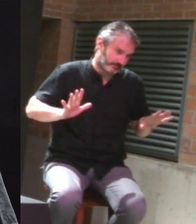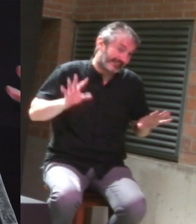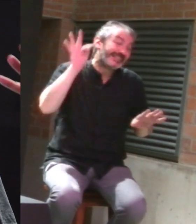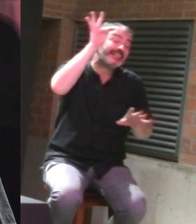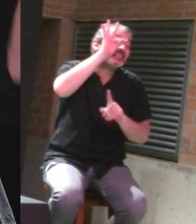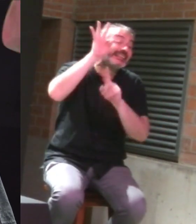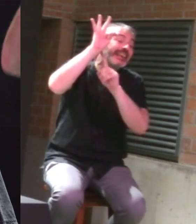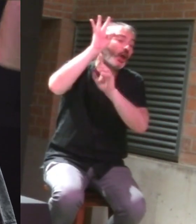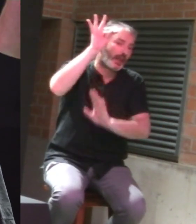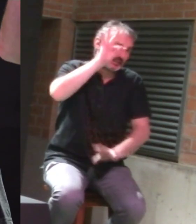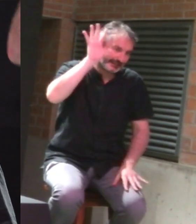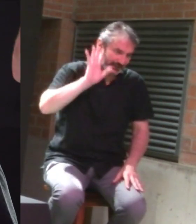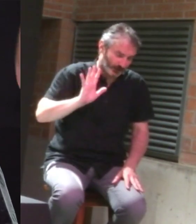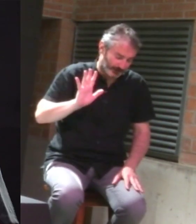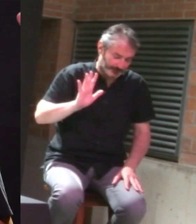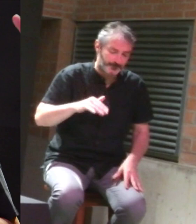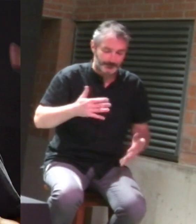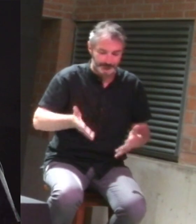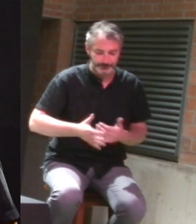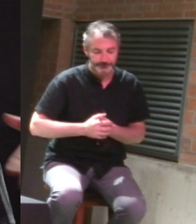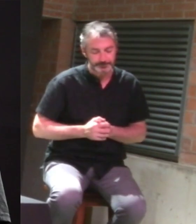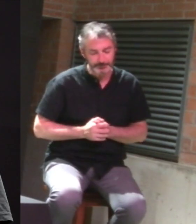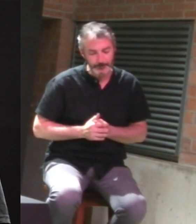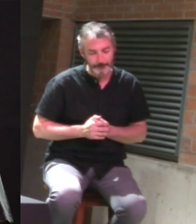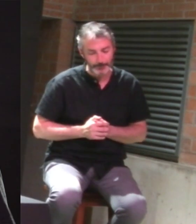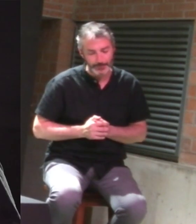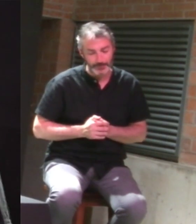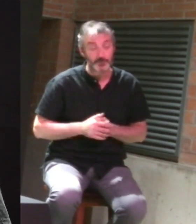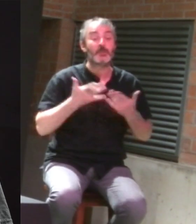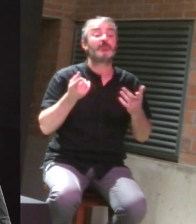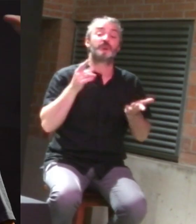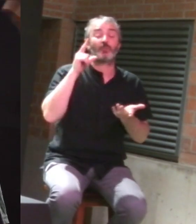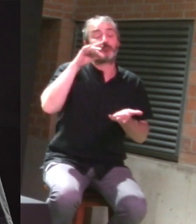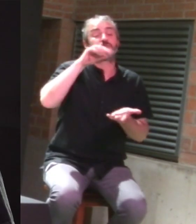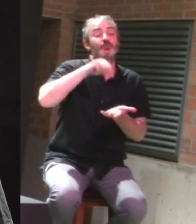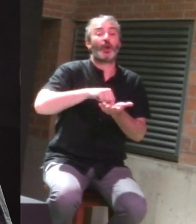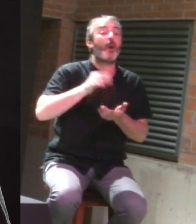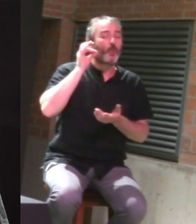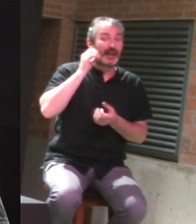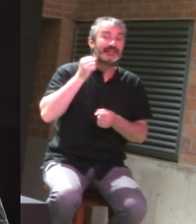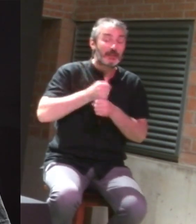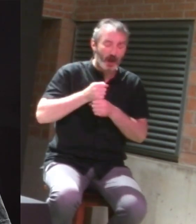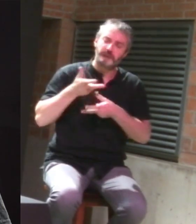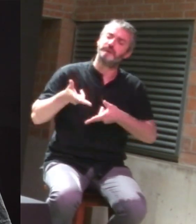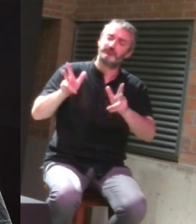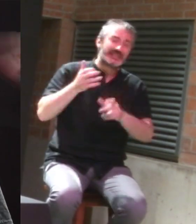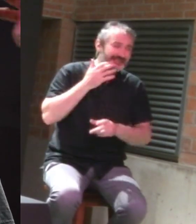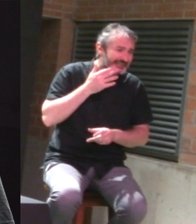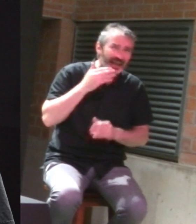Únicamente, como hemos dicho, se asumía que las mujeres pudieran trabajar si había una gran necesidad